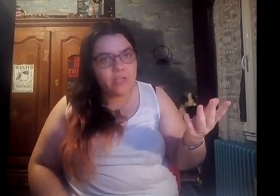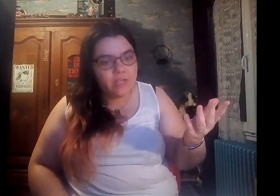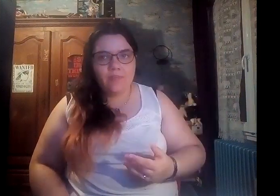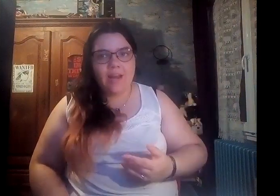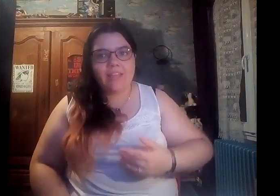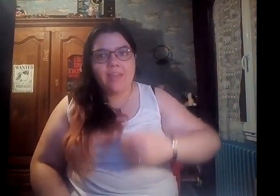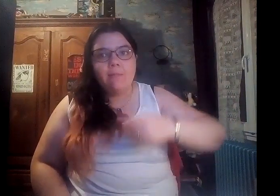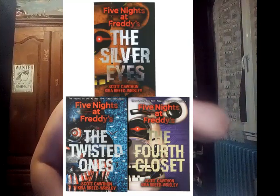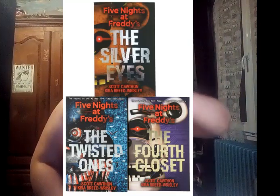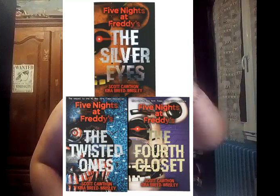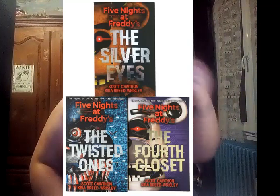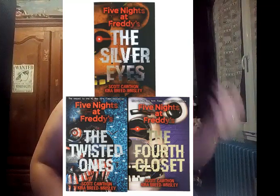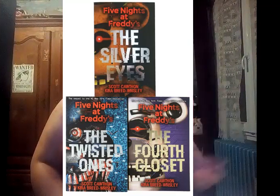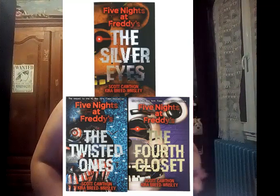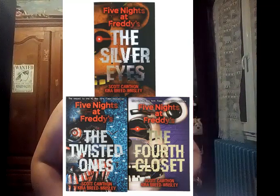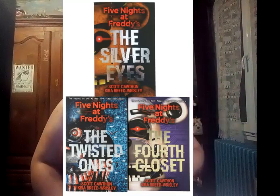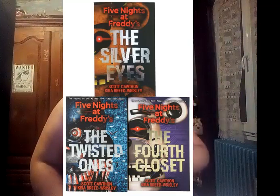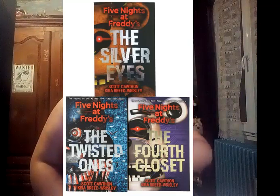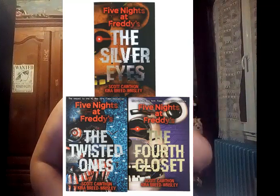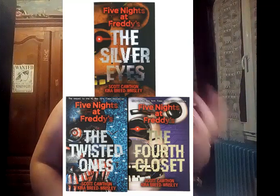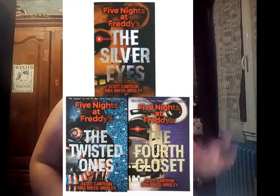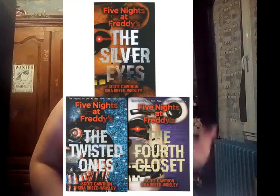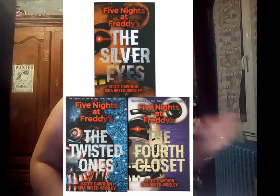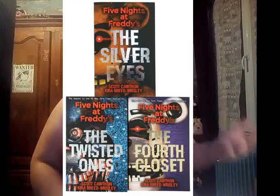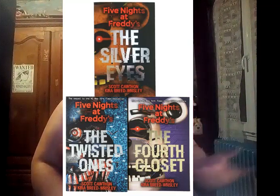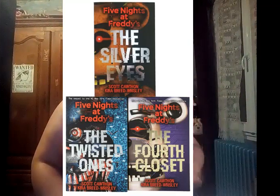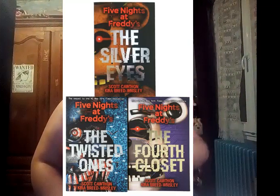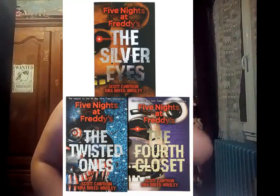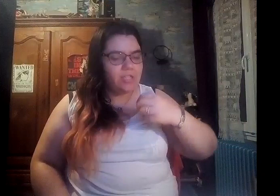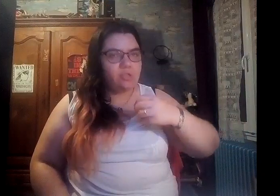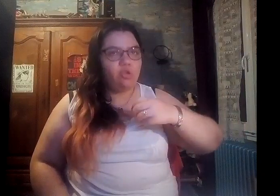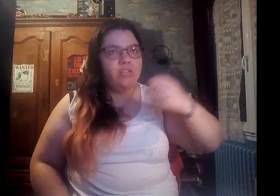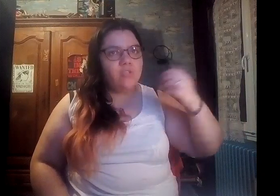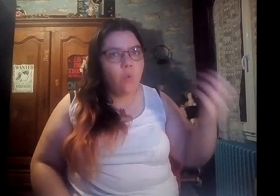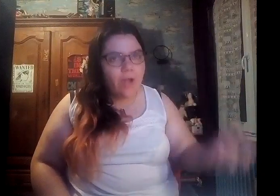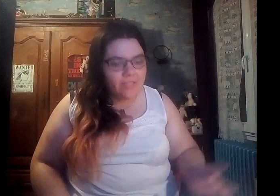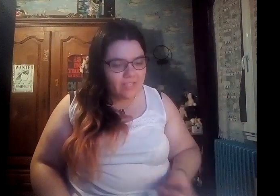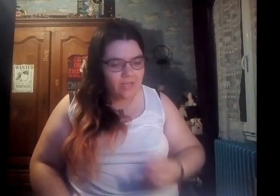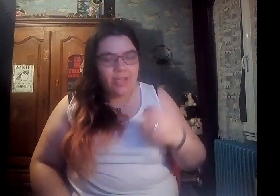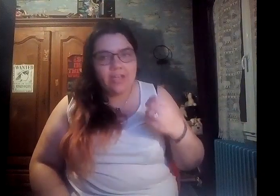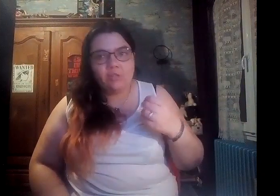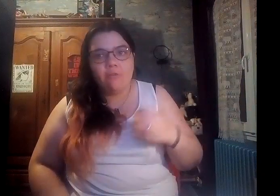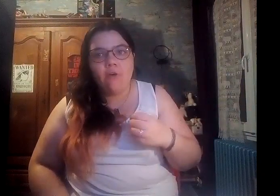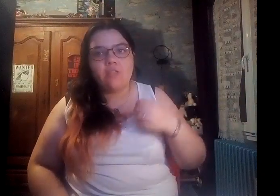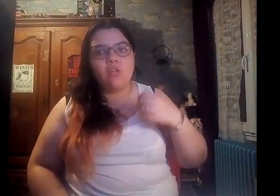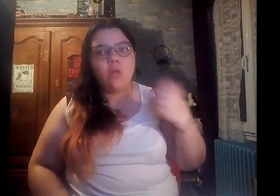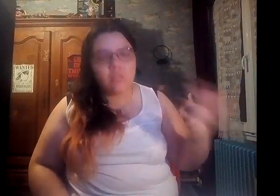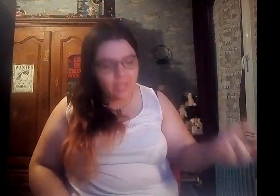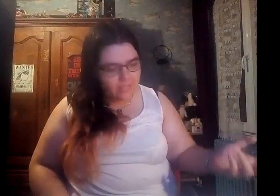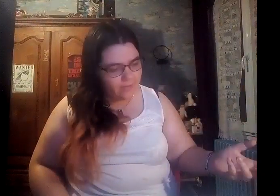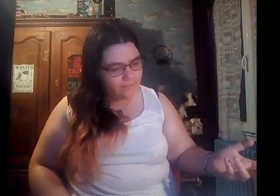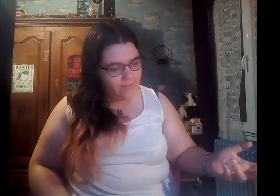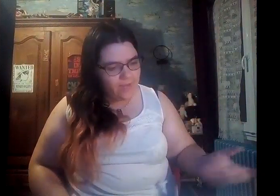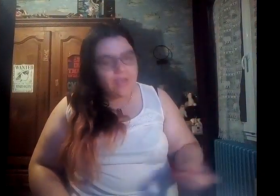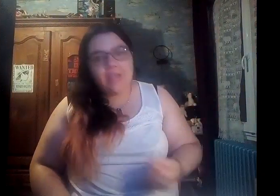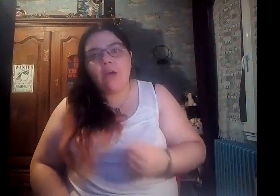il y a la timeline des romans the Silvers eyes the twist once is the France closet il